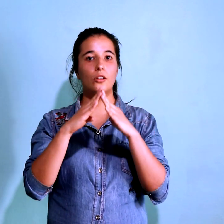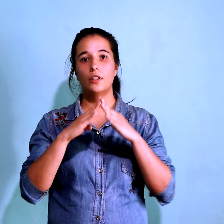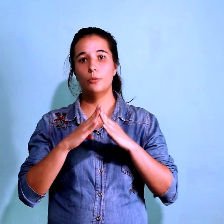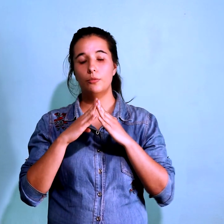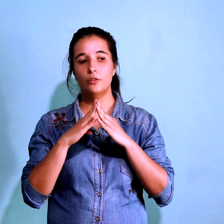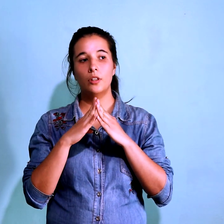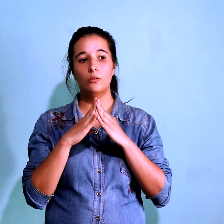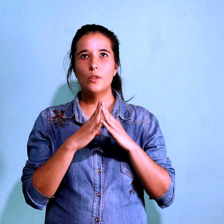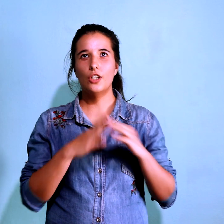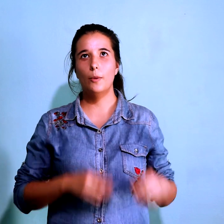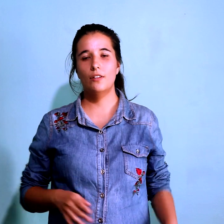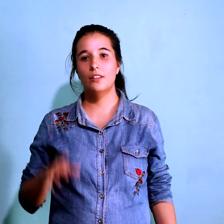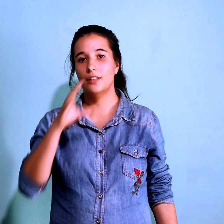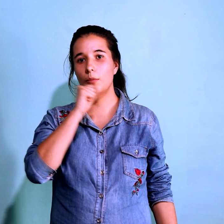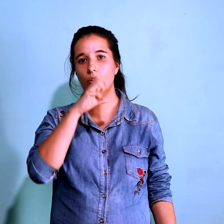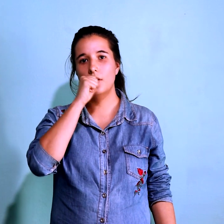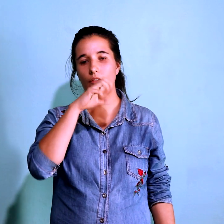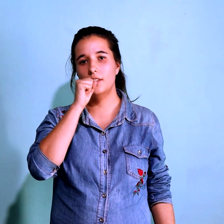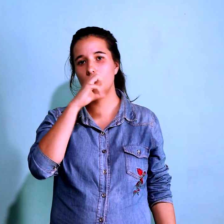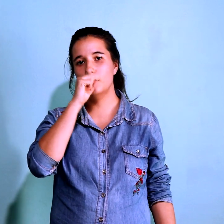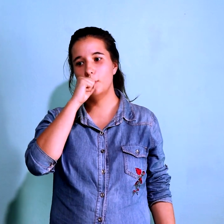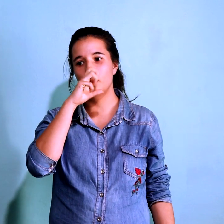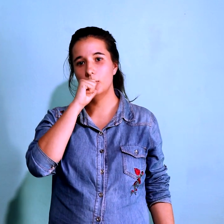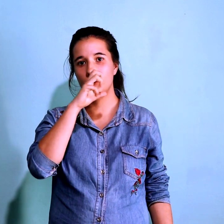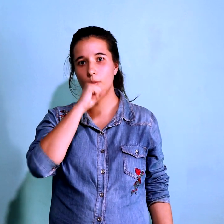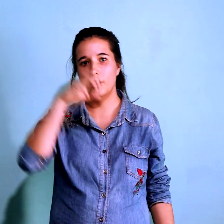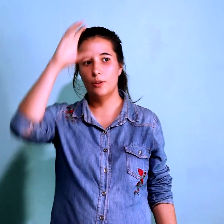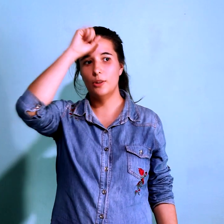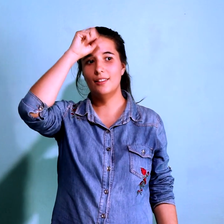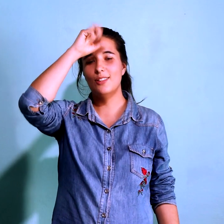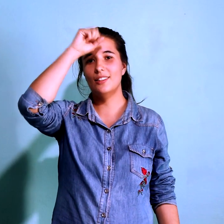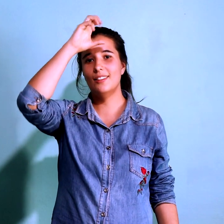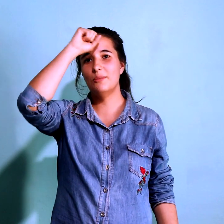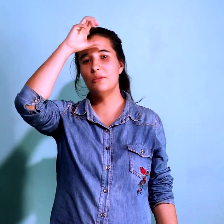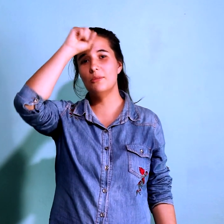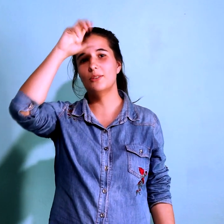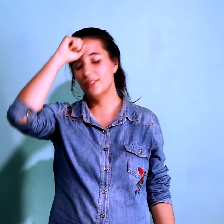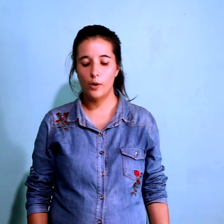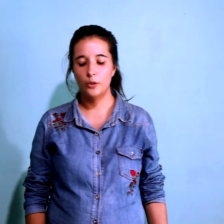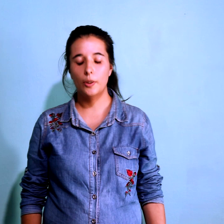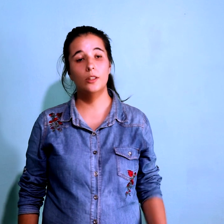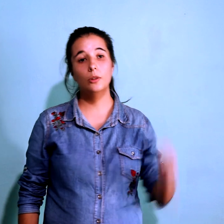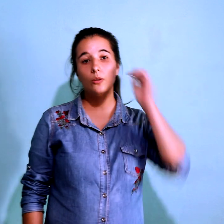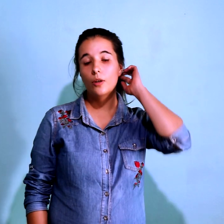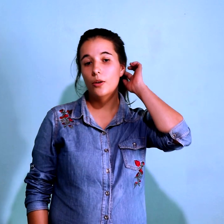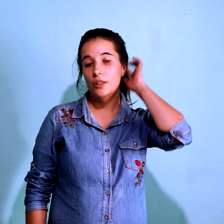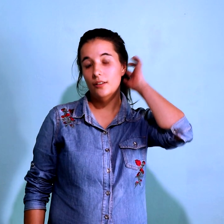não vai ter movimento nenhum. Já a palavra sábado, ela vai ter esse movimento. A palavra aprender vai ter esse movimento. O quarto parâmetro é a